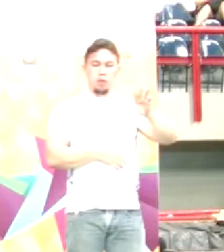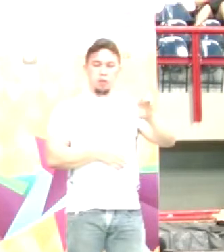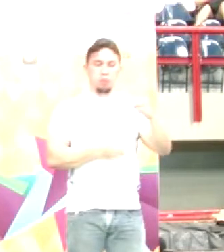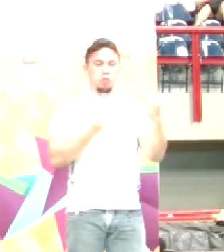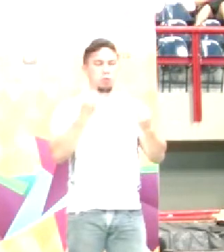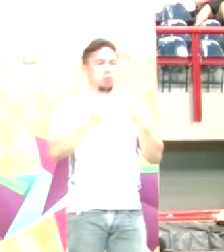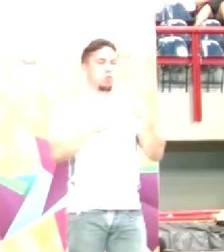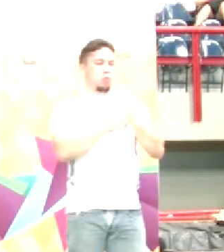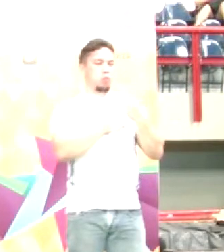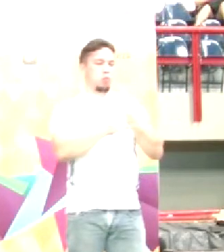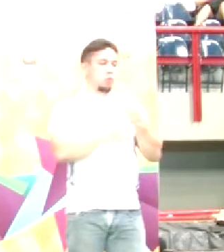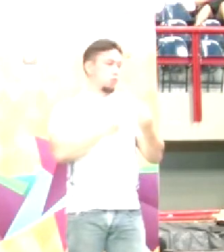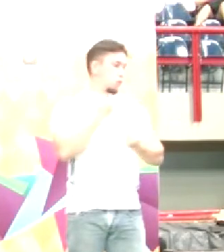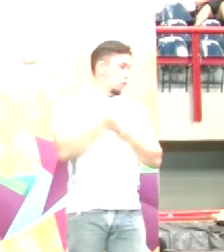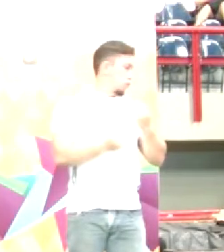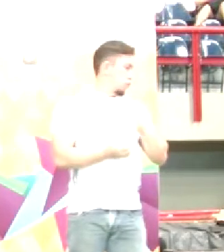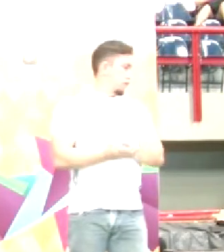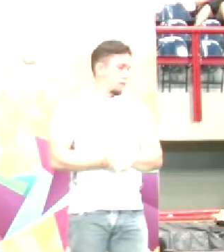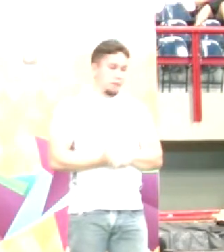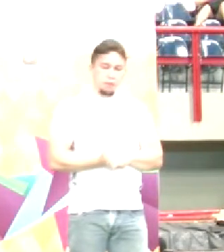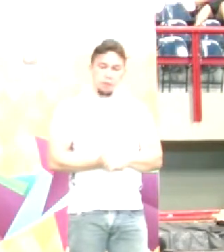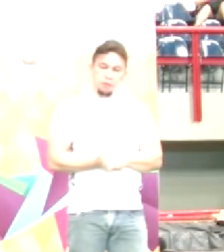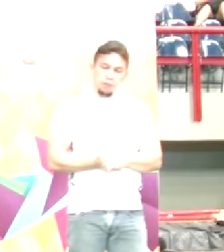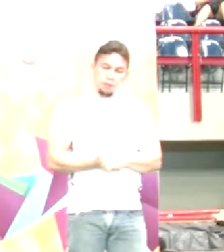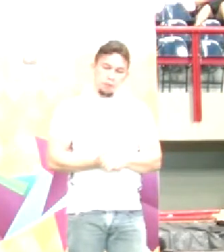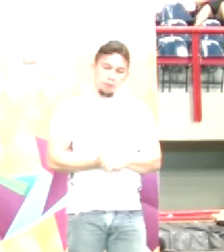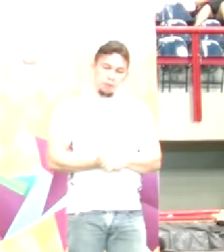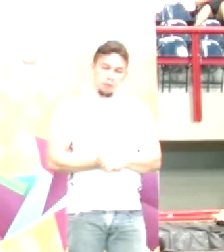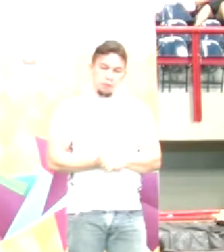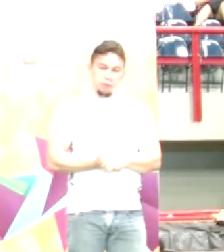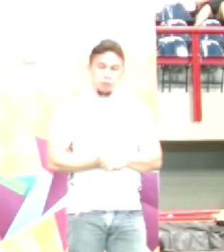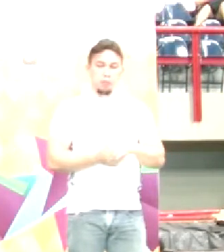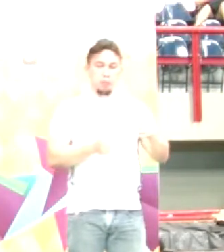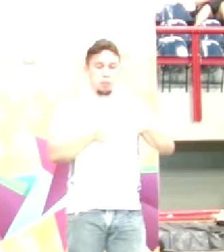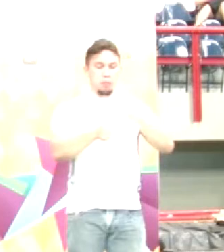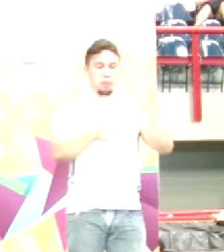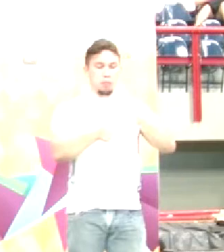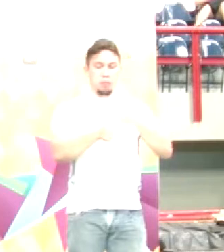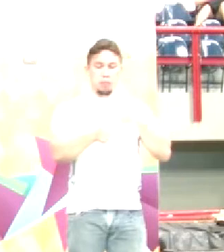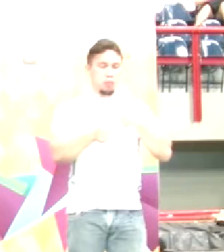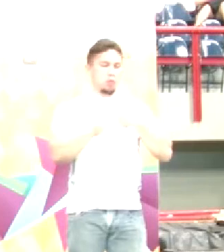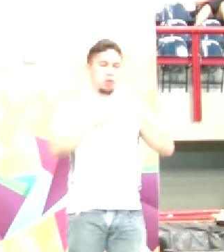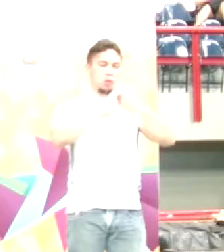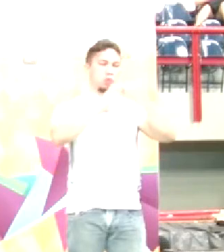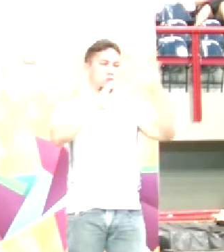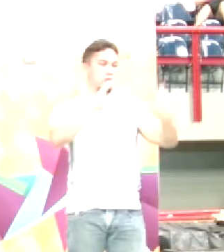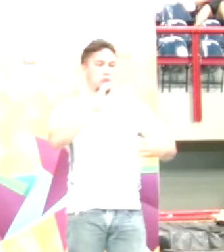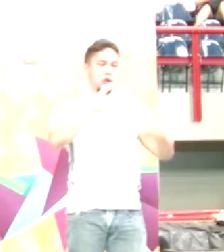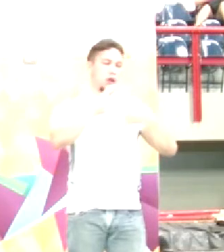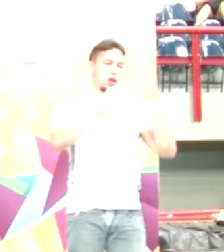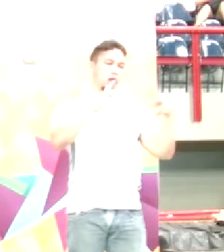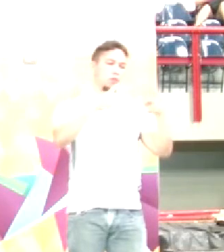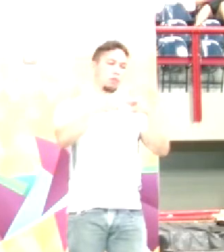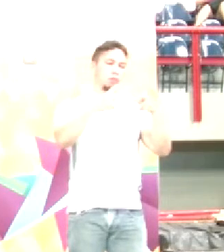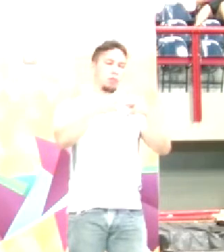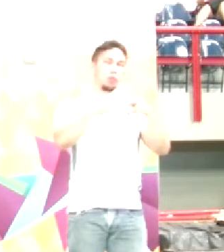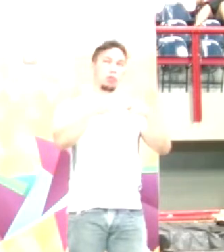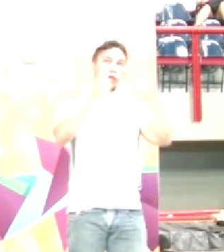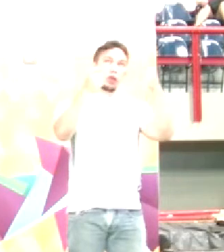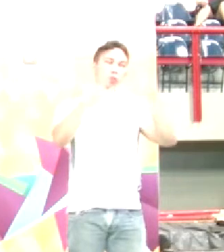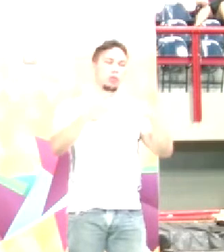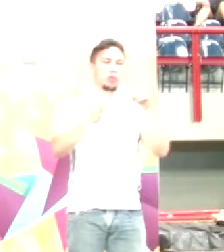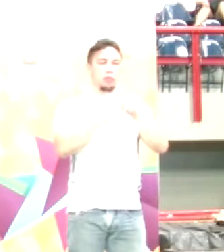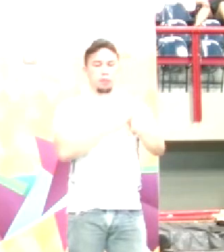é que seria a resolução da questão? A resolução é o seguinte, ó. Primeiro, quais são as características da pirâmide que o enunciado